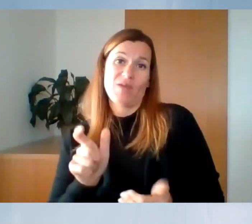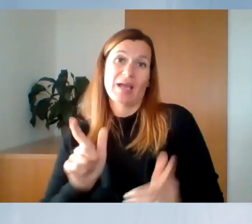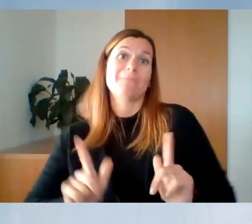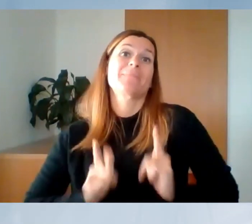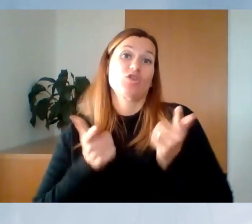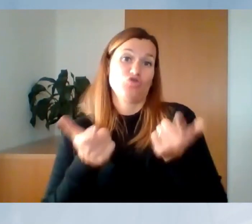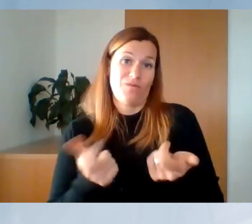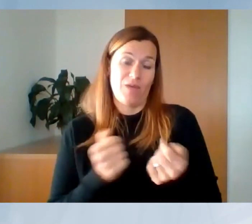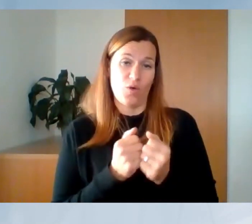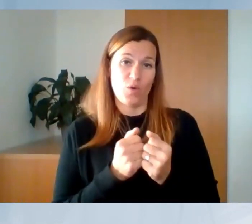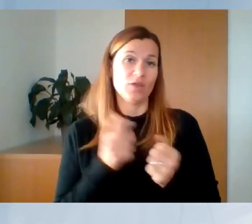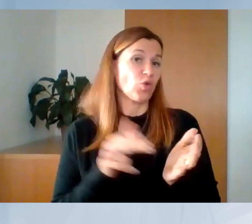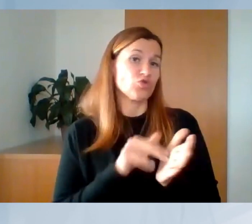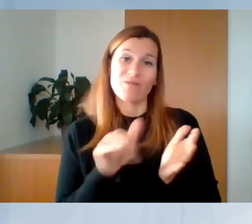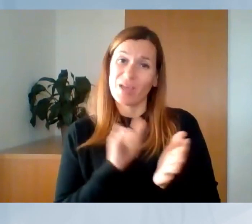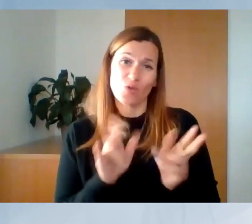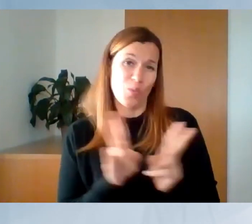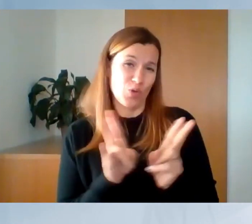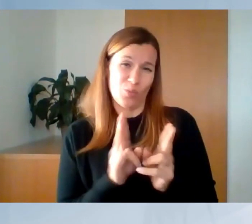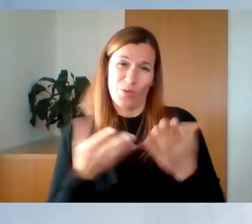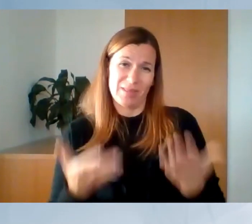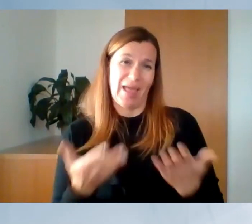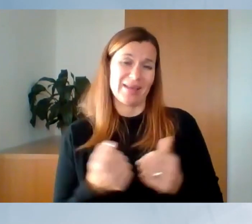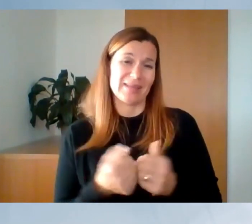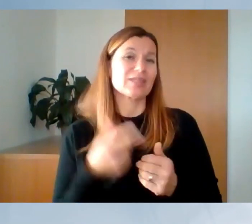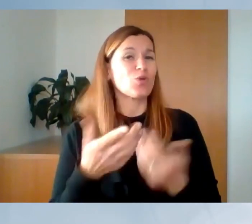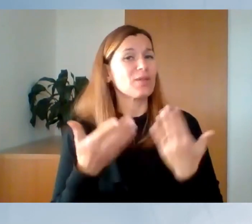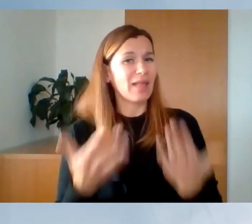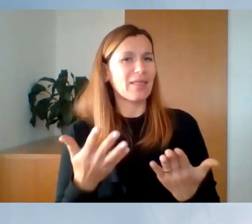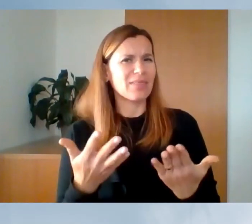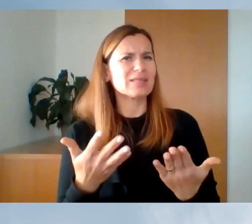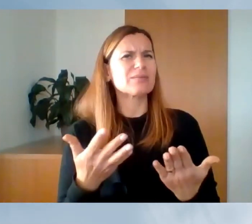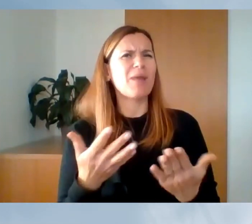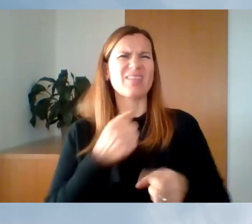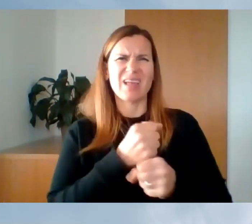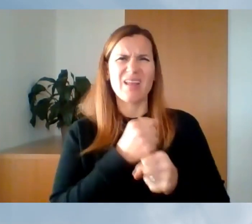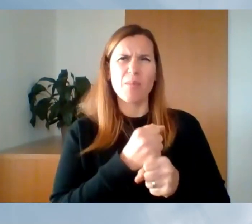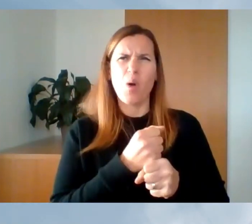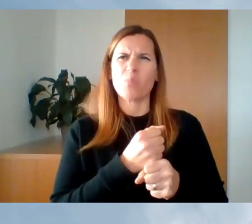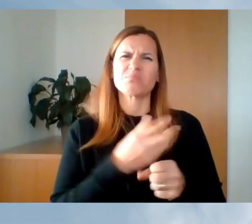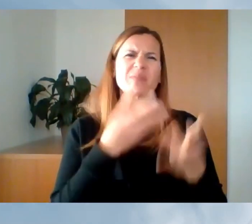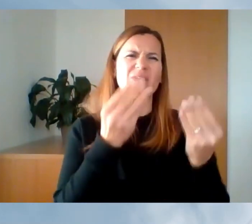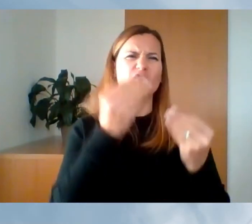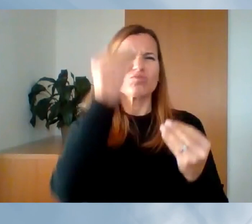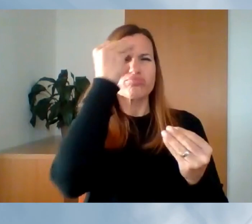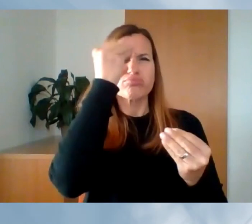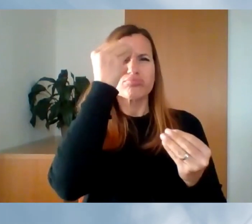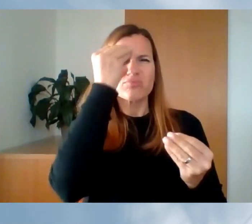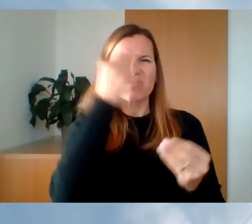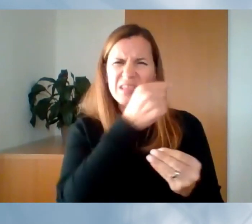preživel. In to je še danes pa to gojimo zelo zavestno,